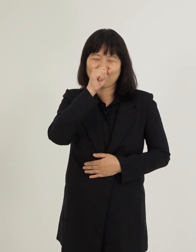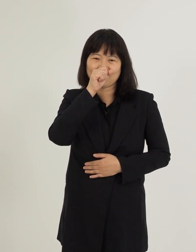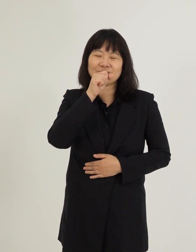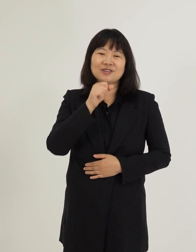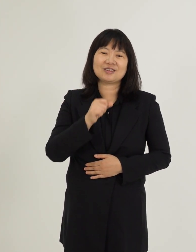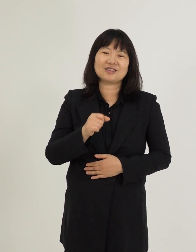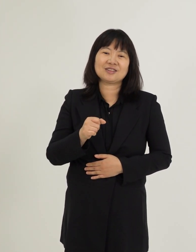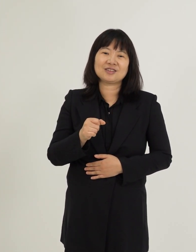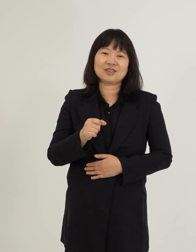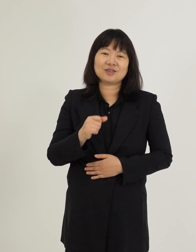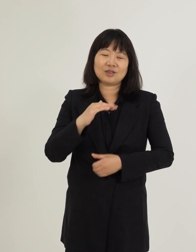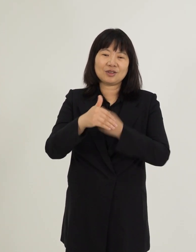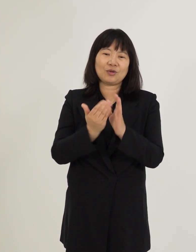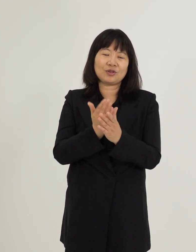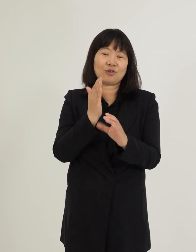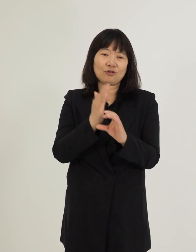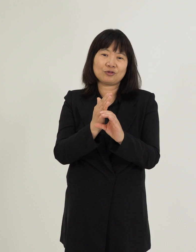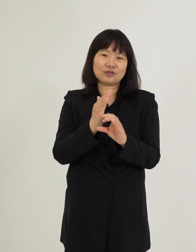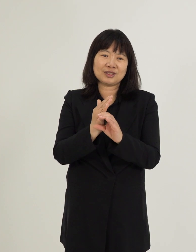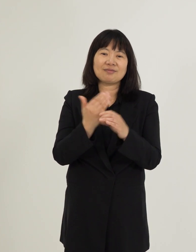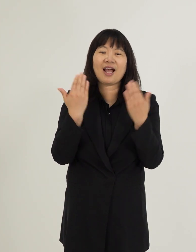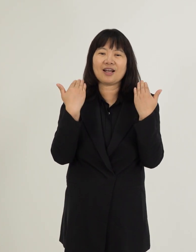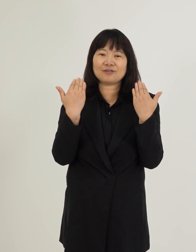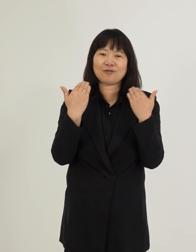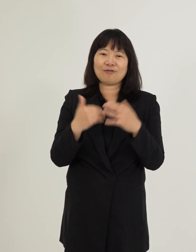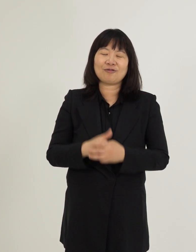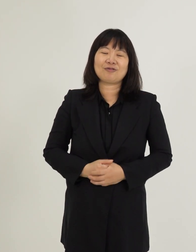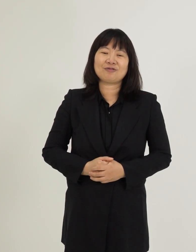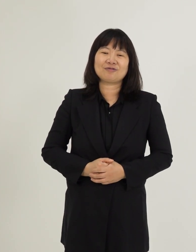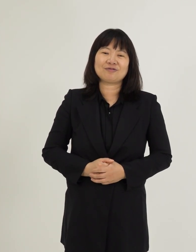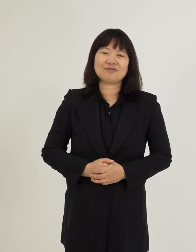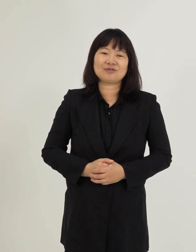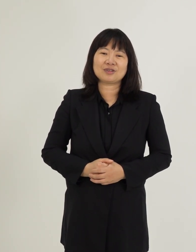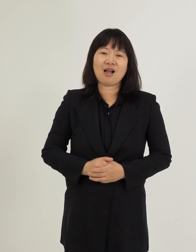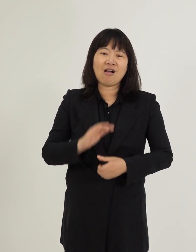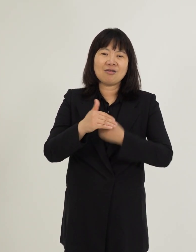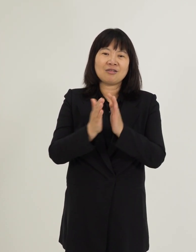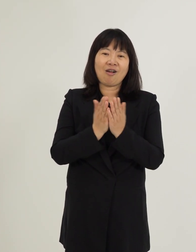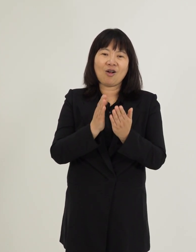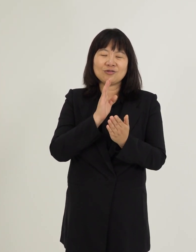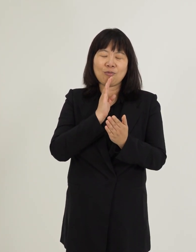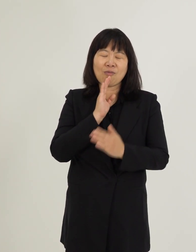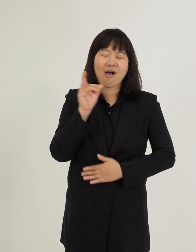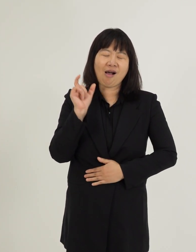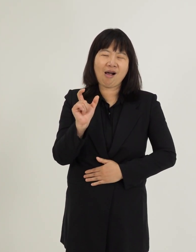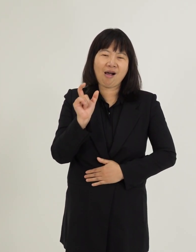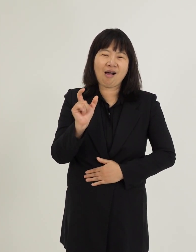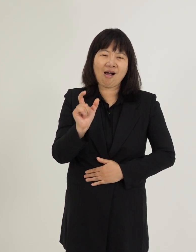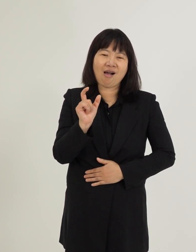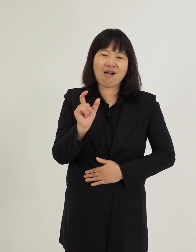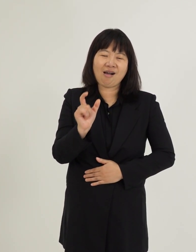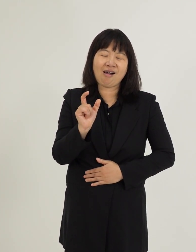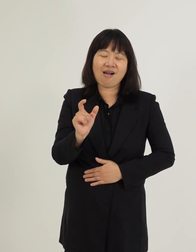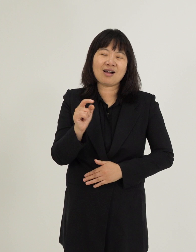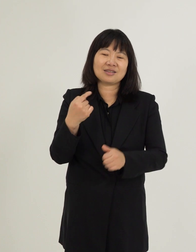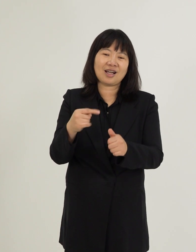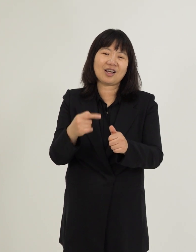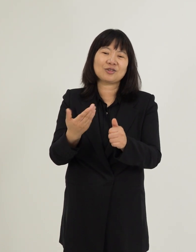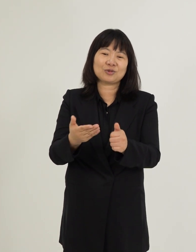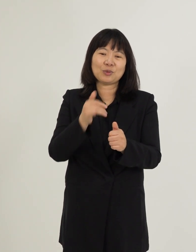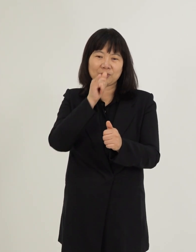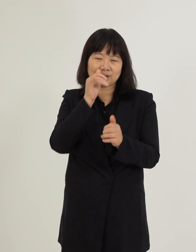보수적인 그리고 성경 중심의 학교예요. 이 학교는 성경을 엄청 강조하고 엄청